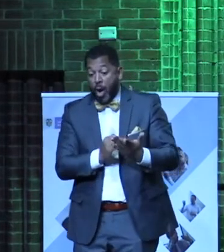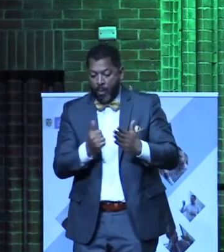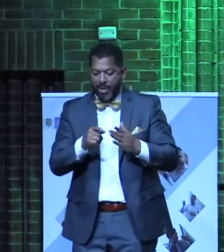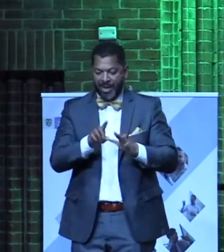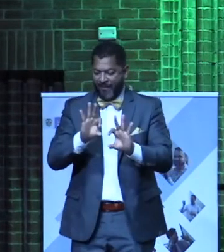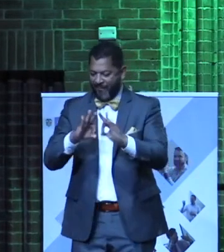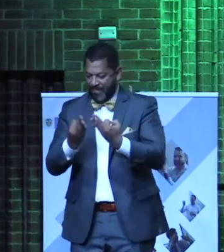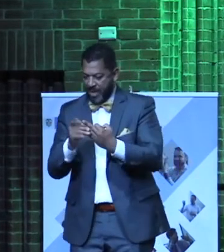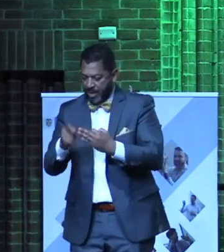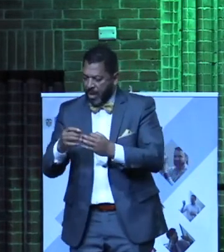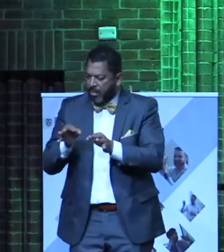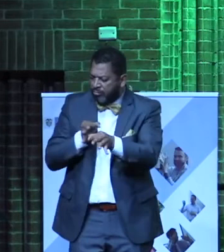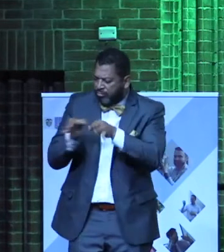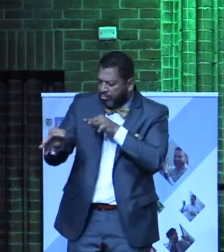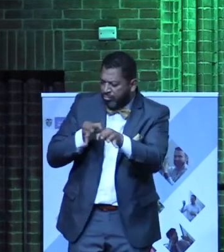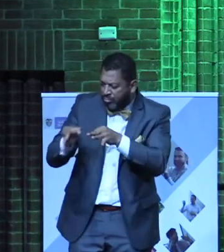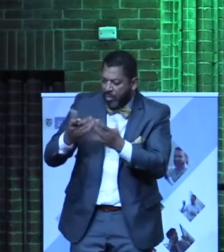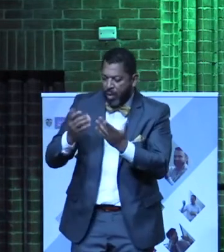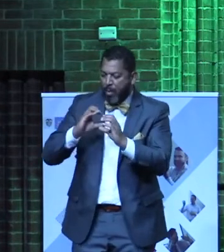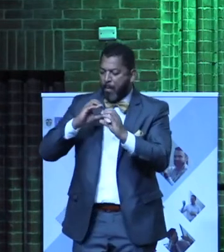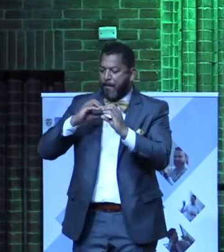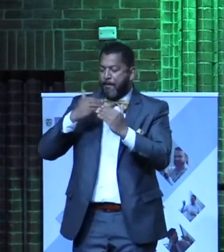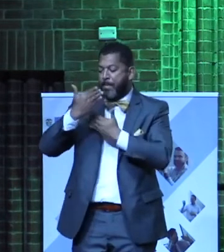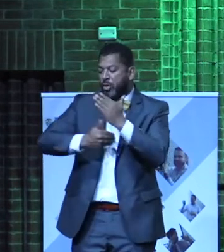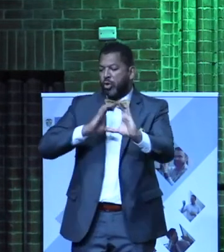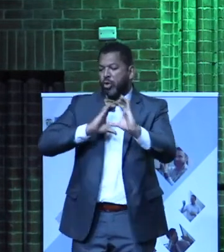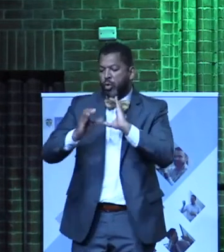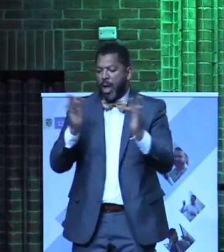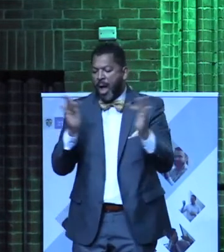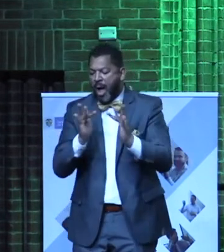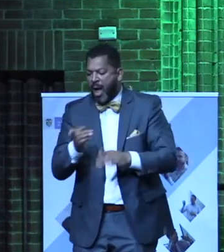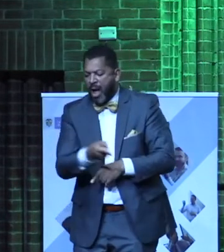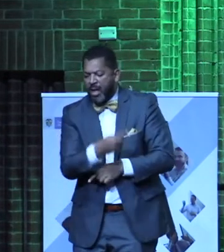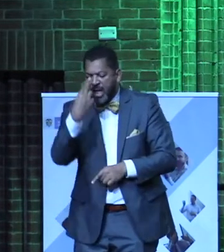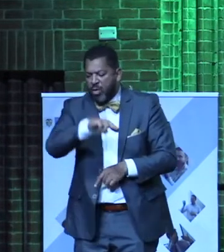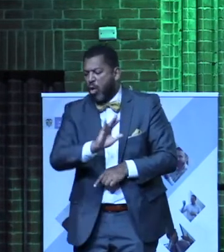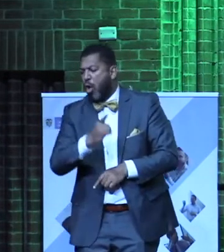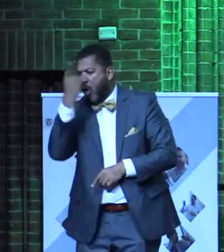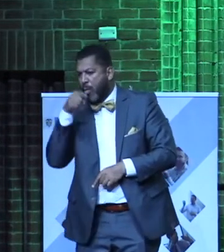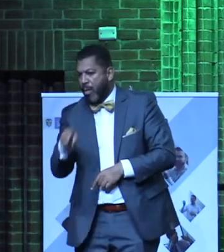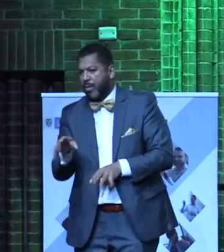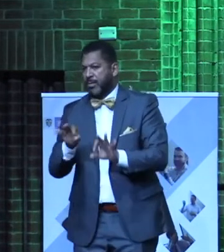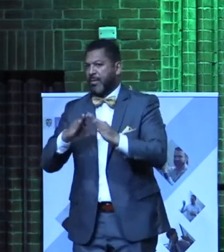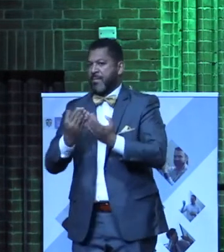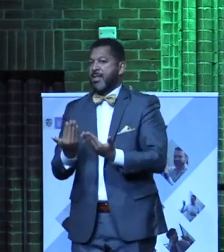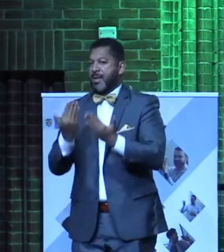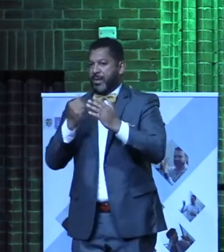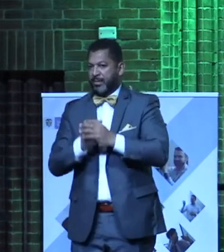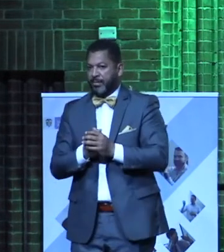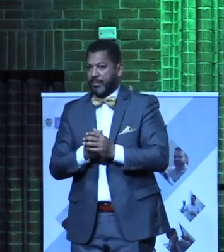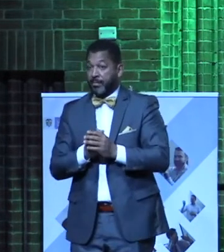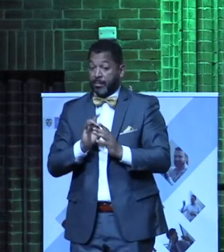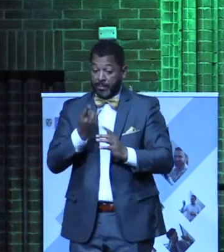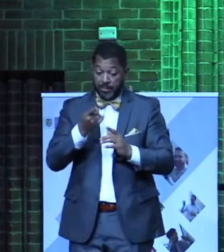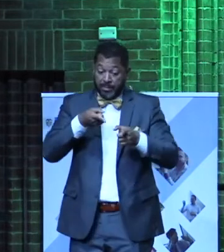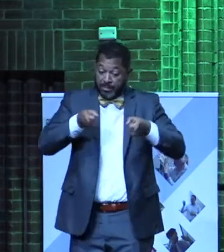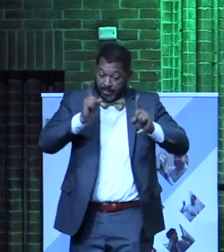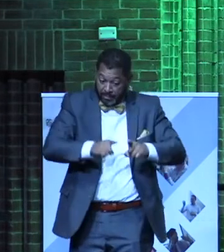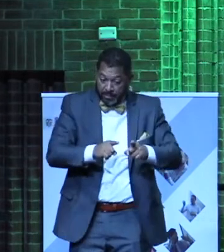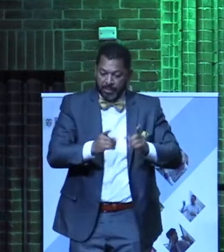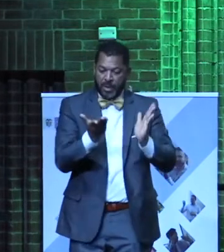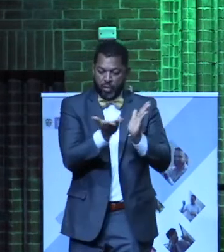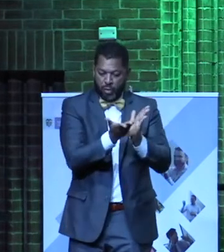sus familias sobre las opciones comunicativas que puede tener. Podemos incluirlo en educación